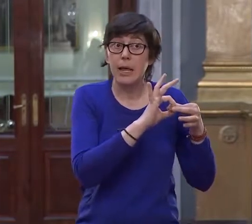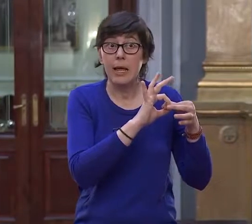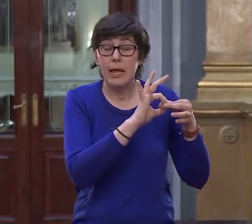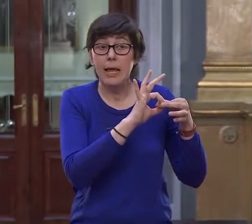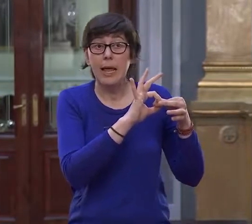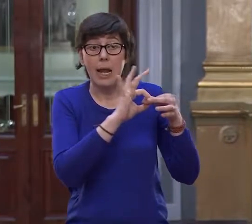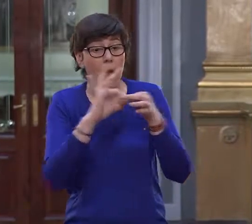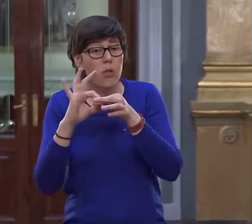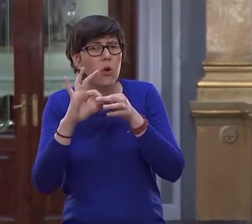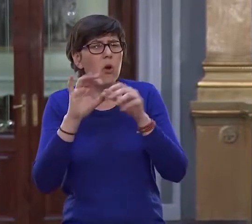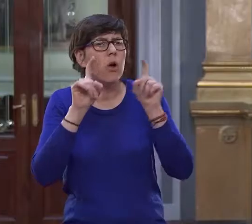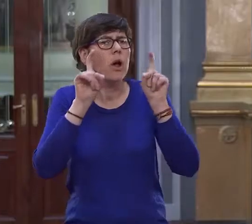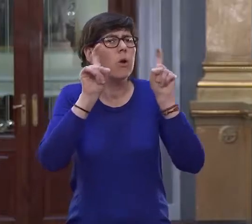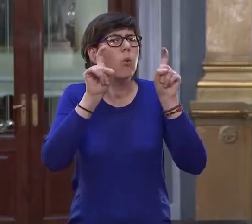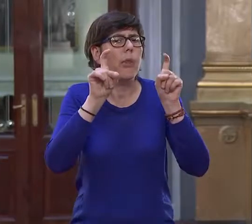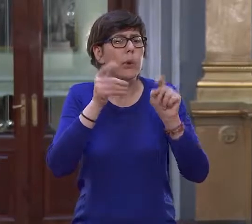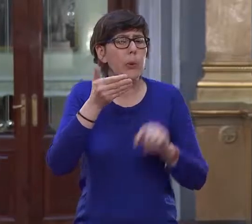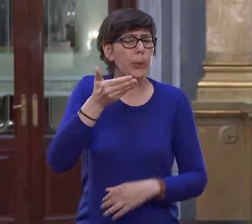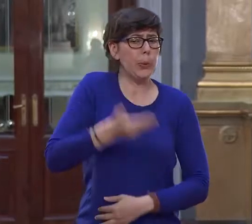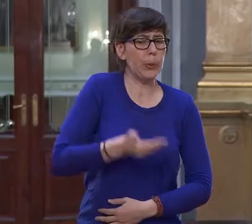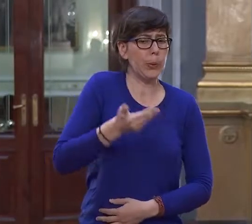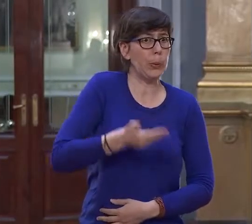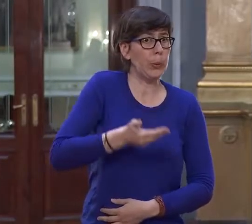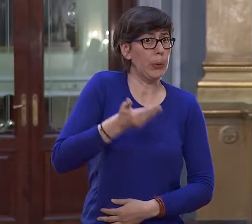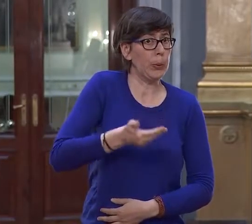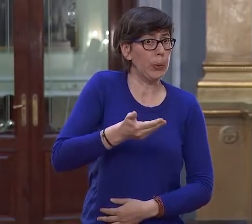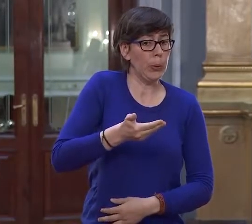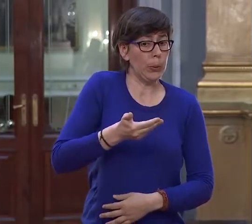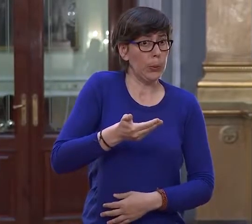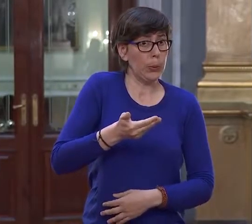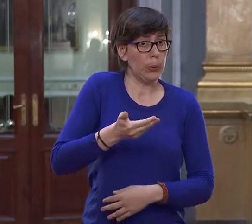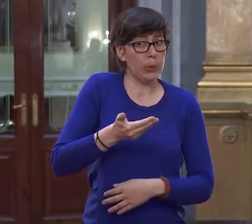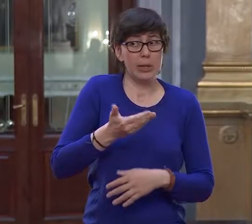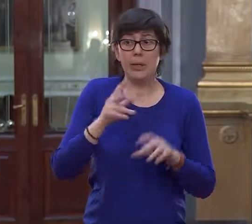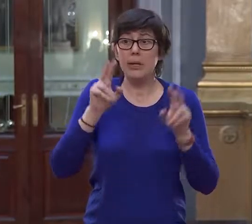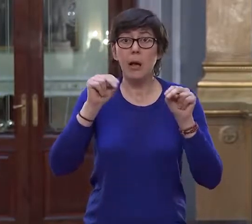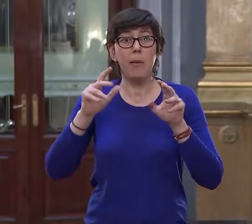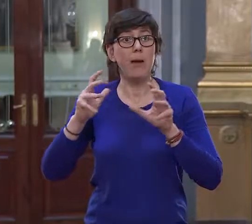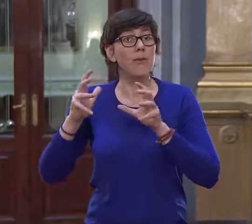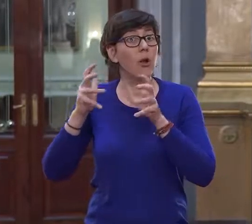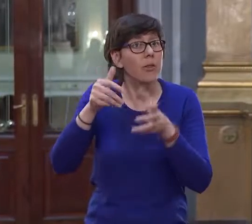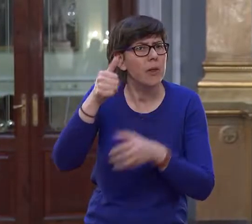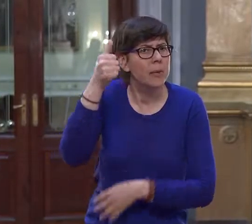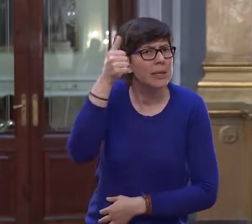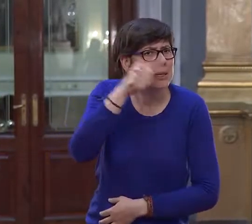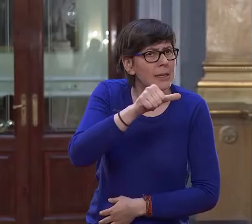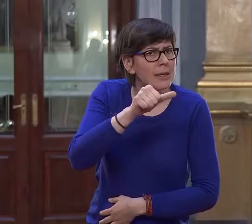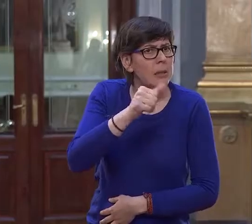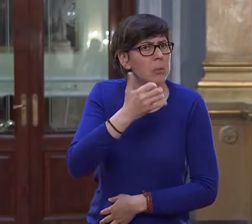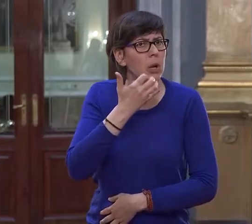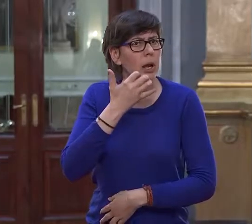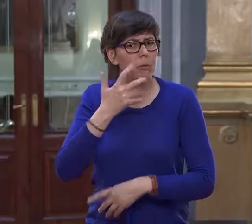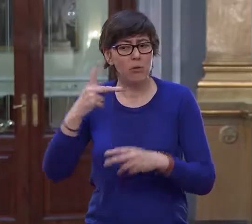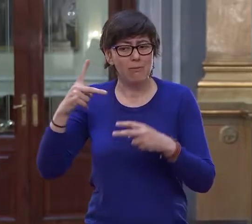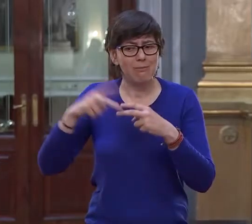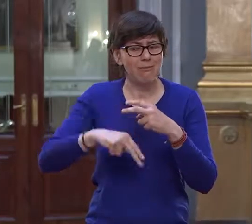de nuevo se tiene que estar celebrando otra huelga de educación, cuando la educación es ese pilar fundamental que va a acabar